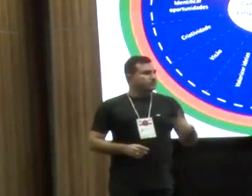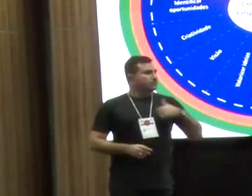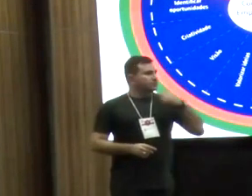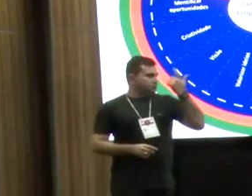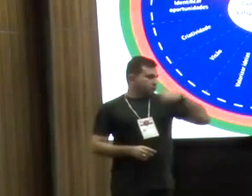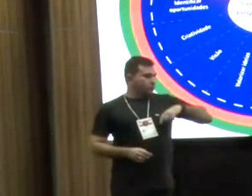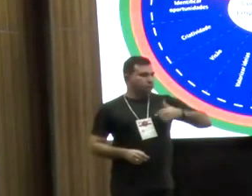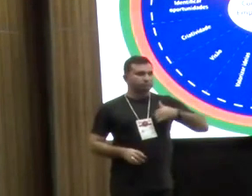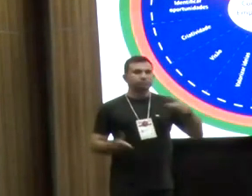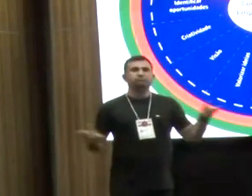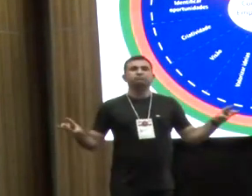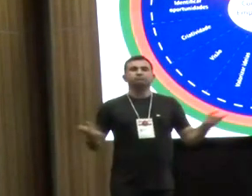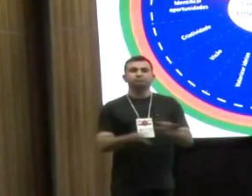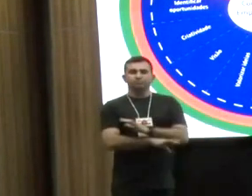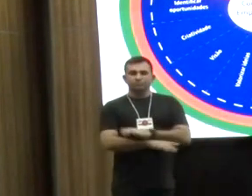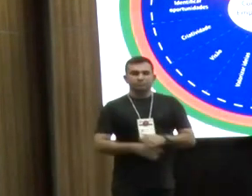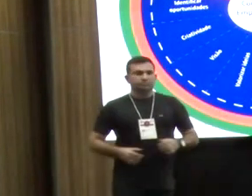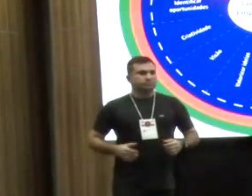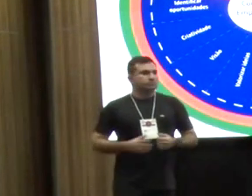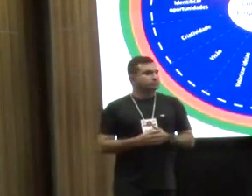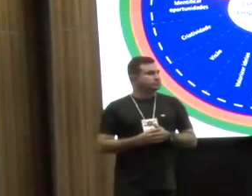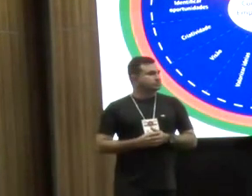sou assim, pronto e acabou,